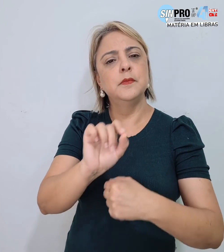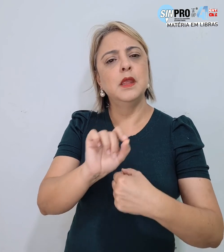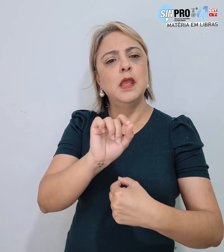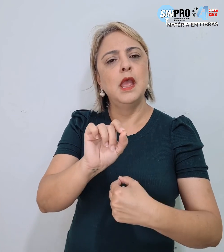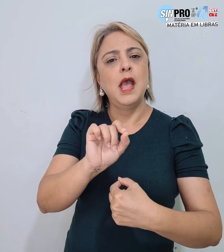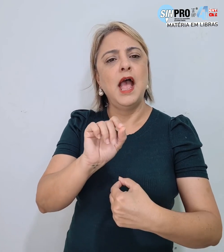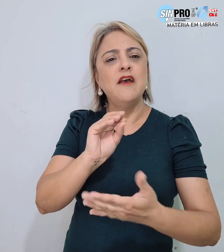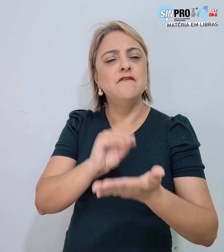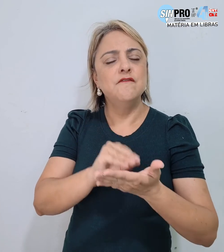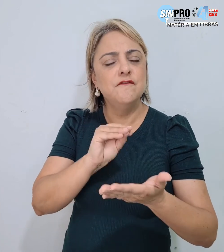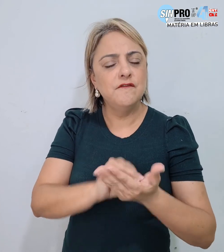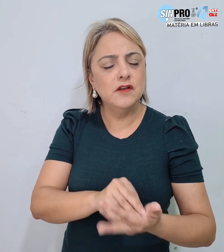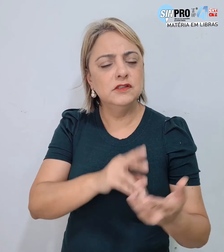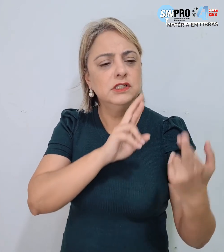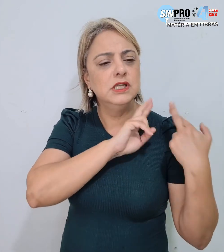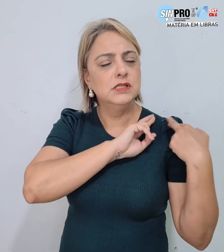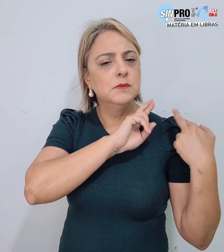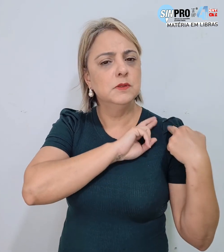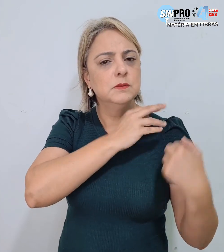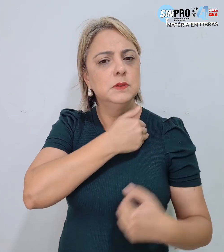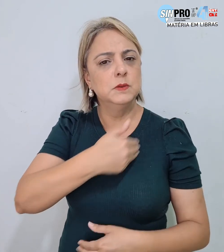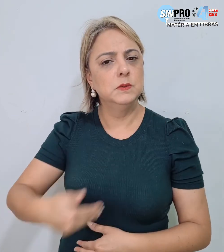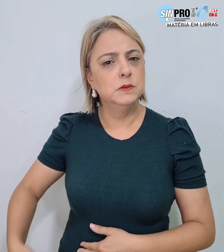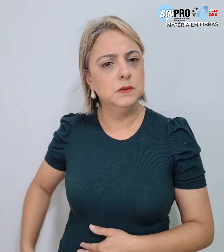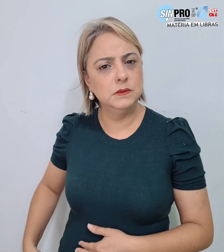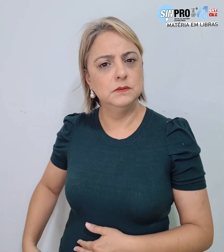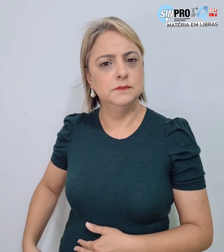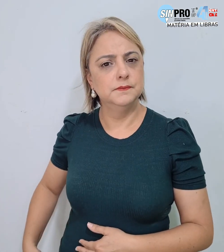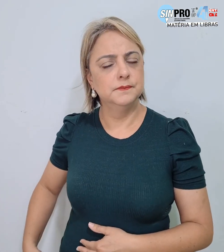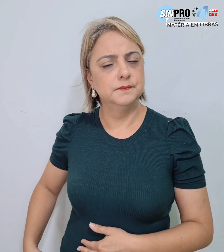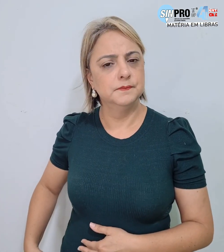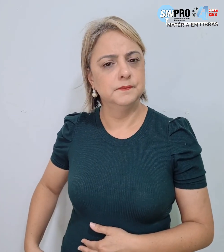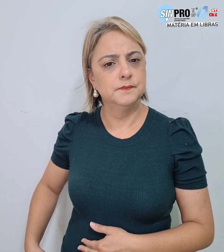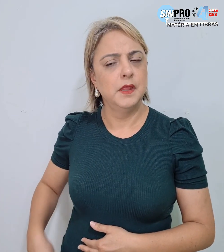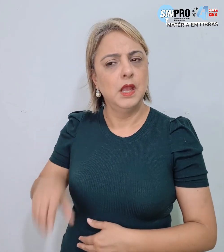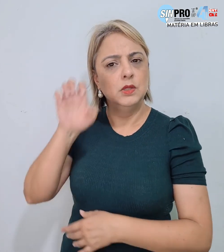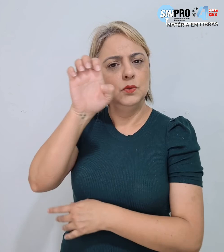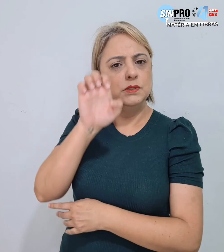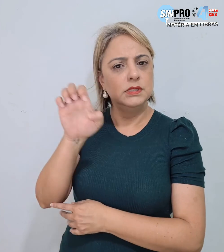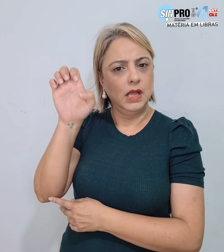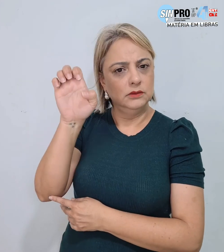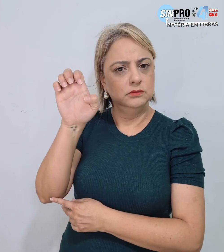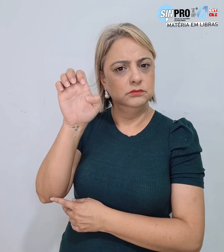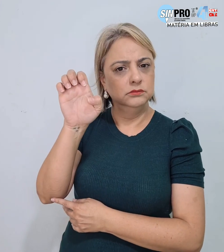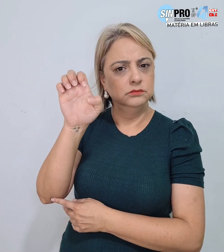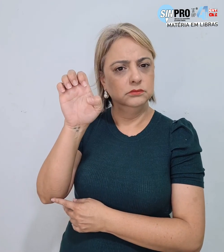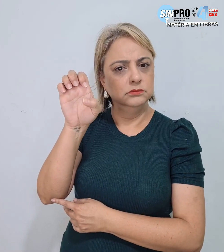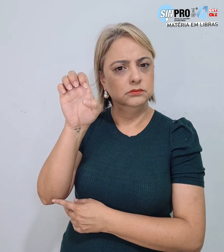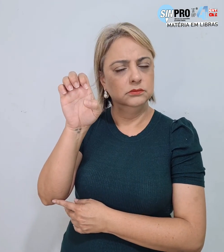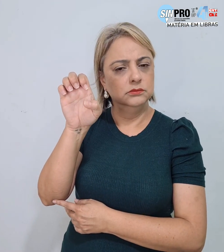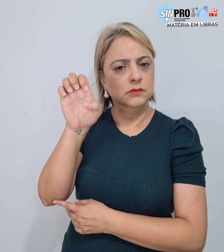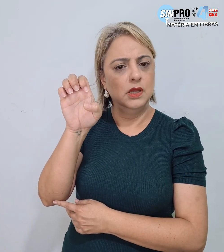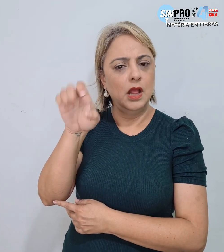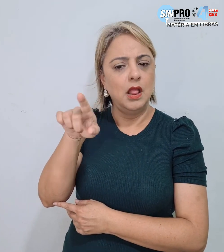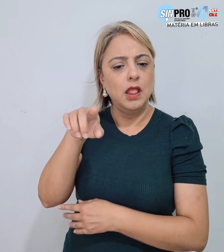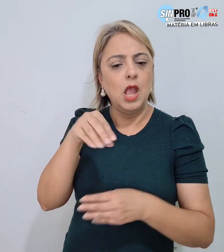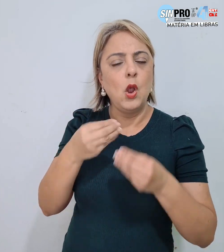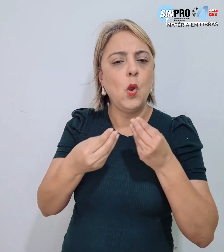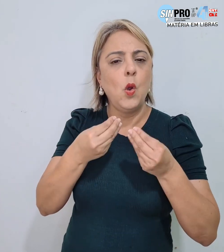e a irresponsabilidade do governo e do Estado e na condução